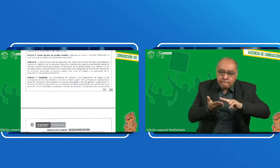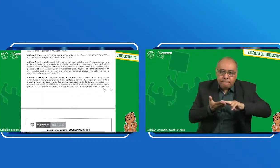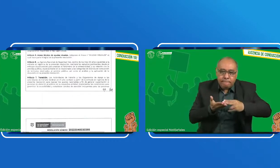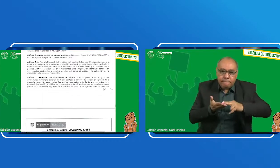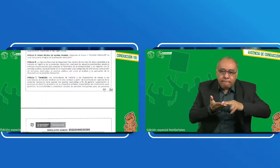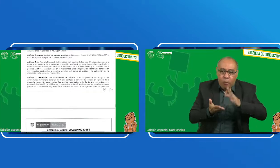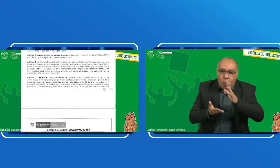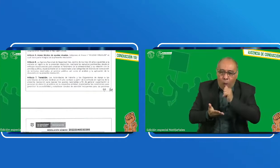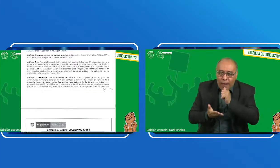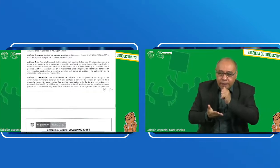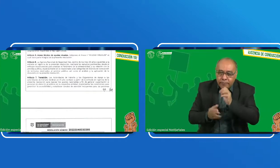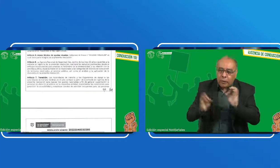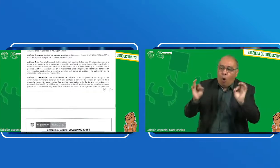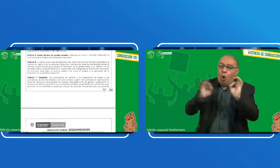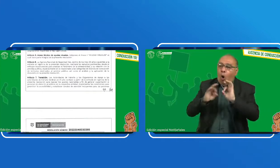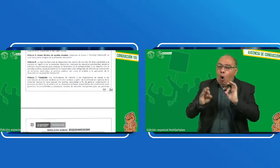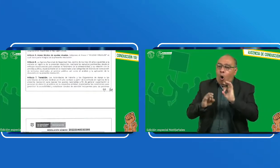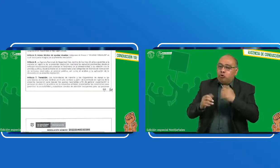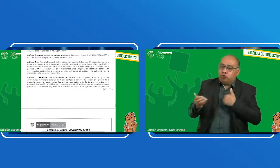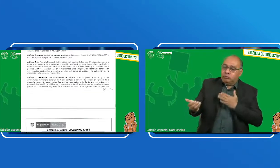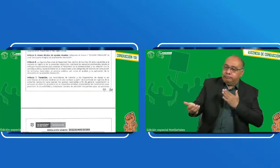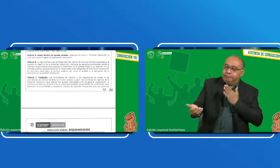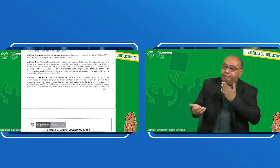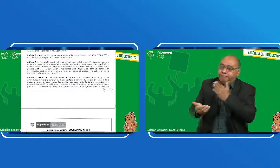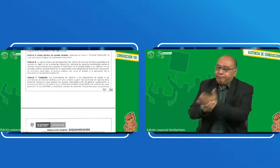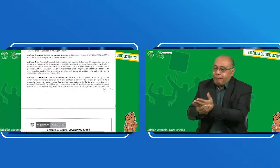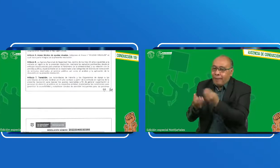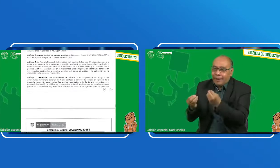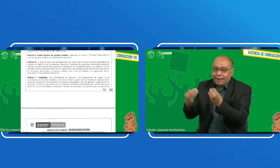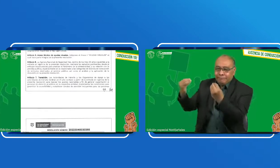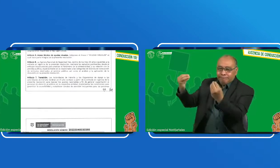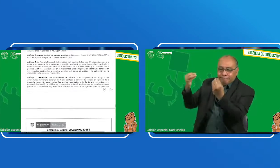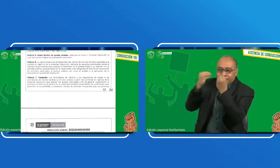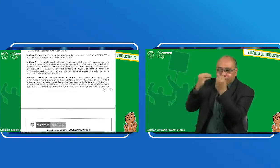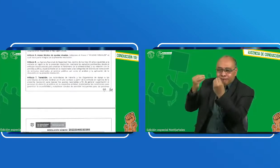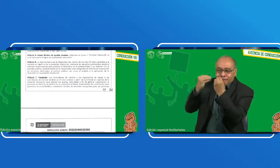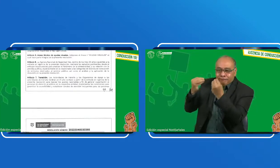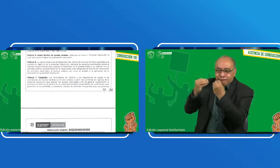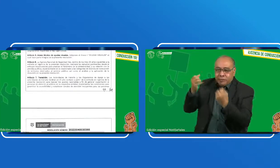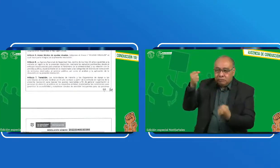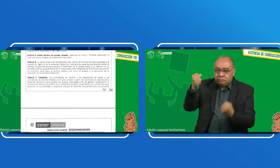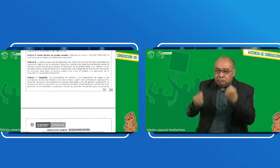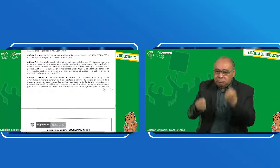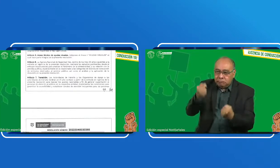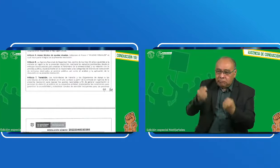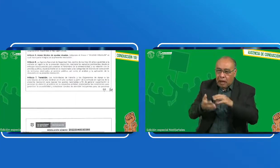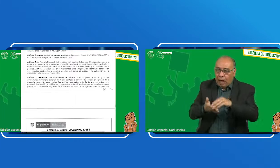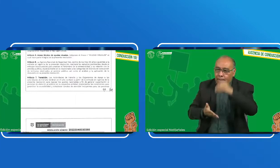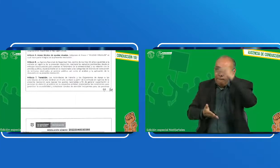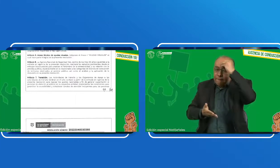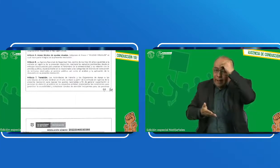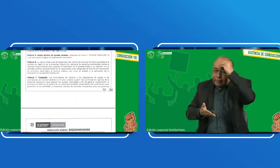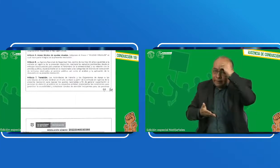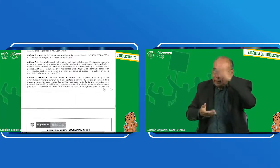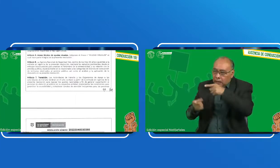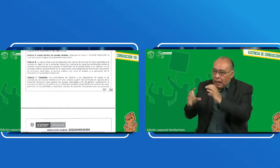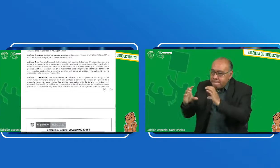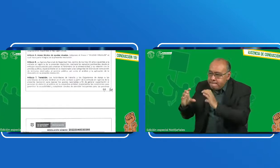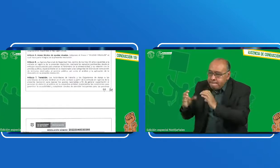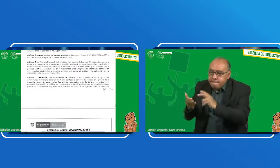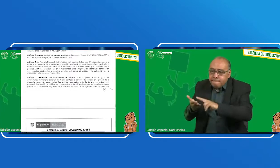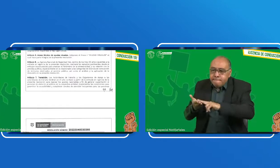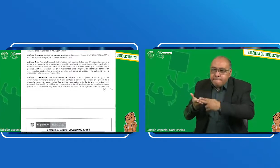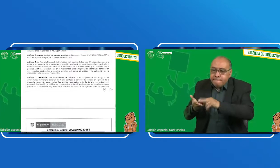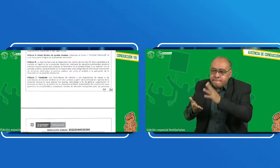se acerca a un lugar para hacer todos los trámites que tienen con el tránsito o estos lugares de enseñanza